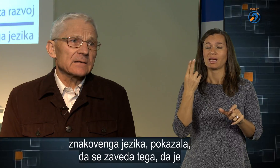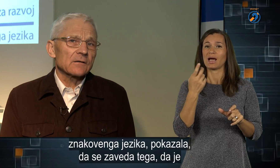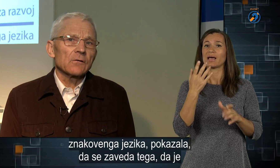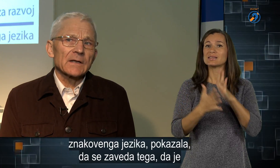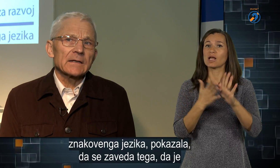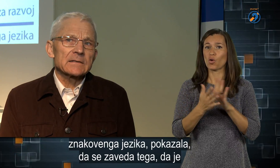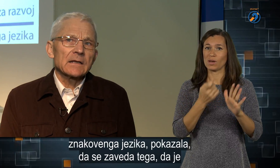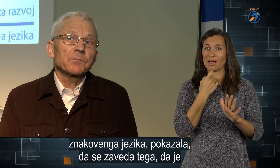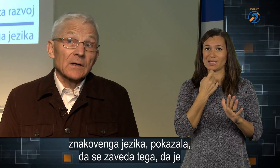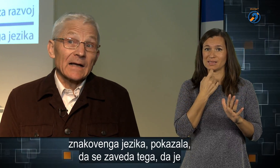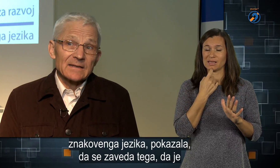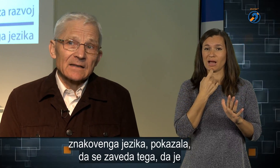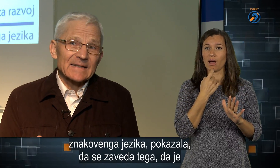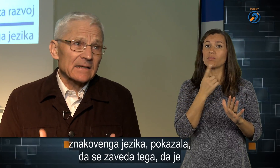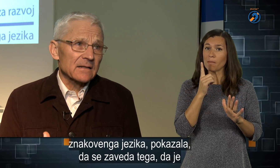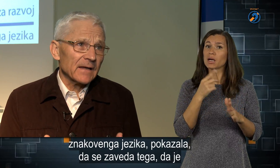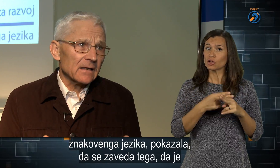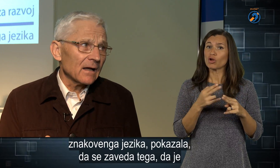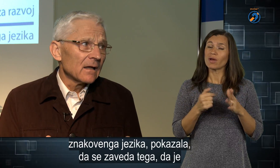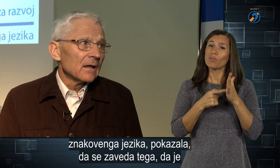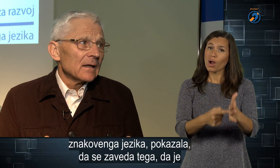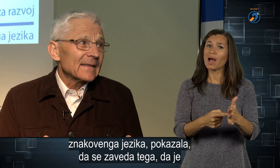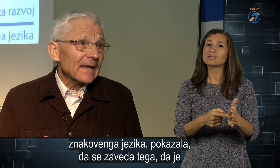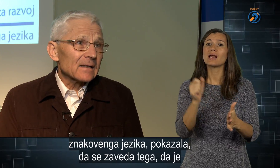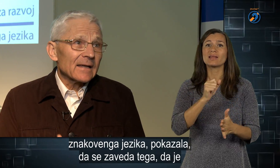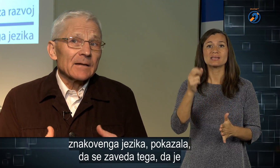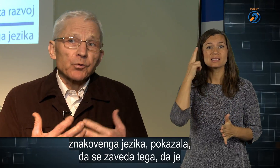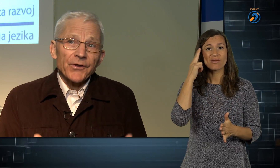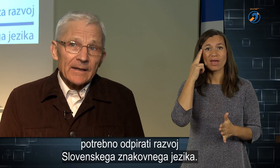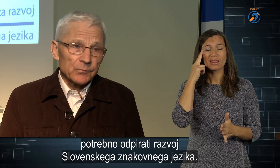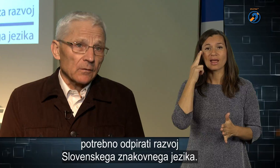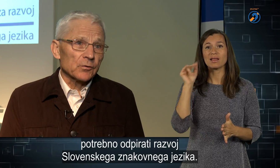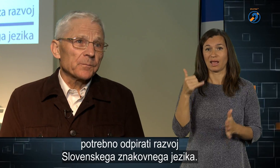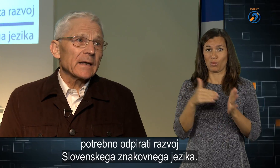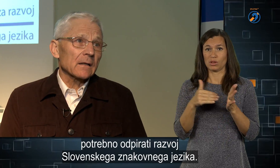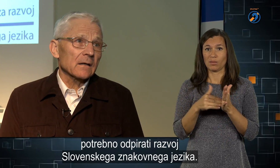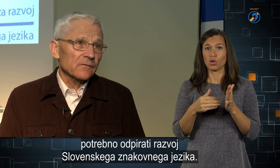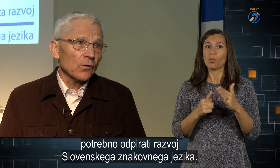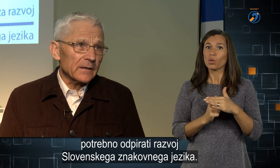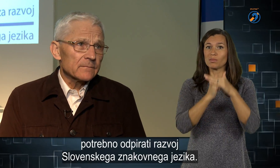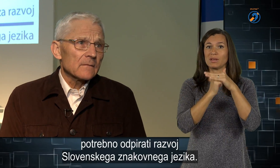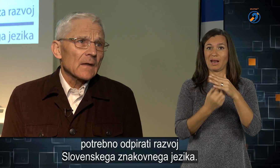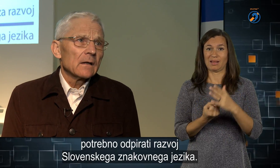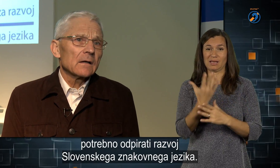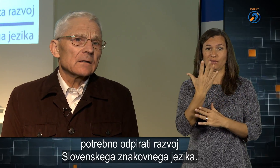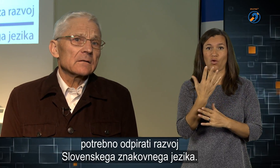slovenskega jezikovnega jezika pokazala, da se zaveda tega, da je potrebno podpirati